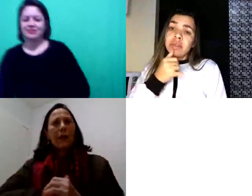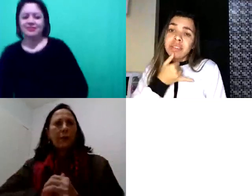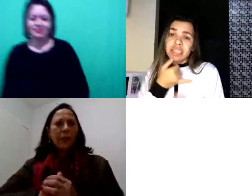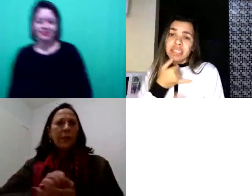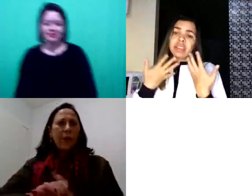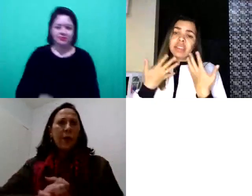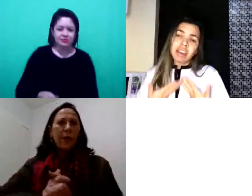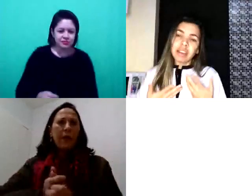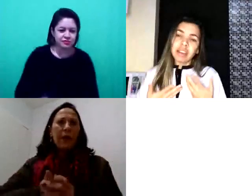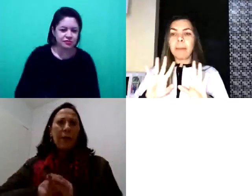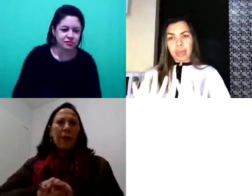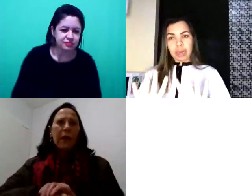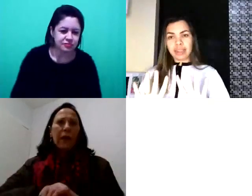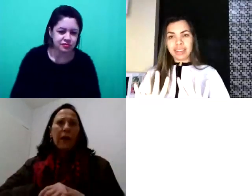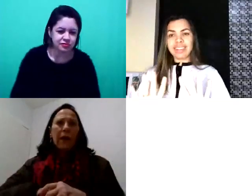agora, principalmente em época